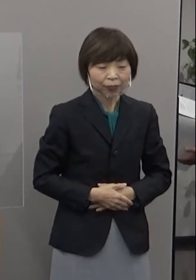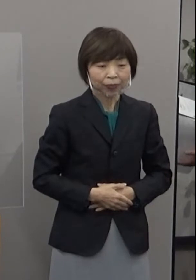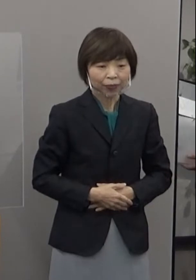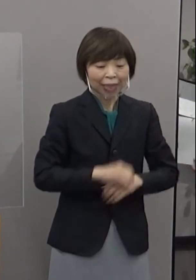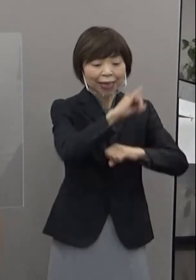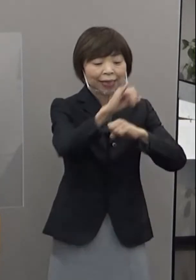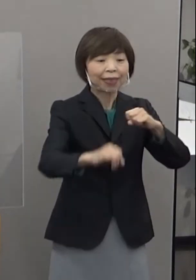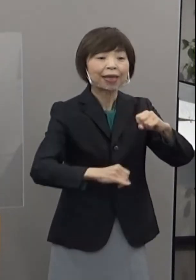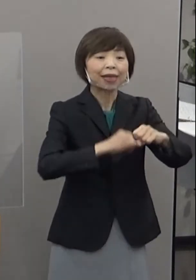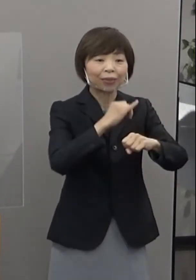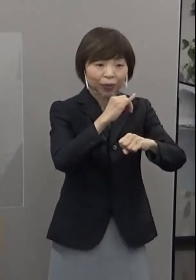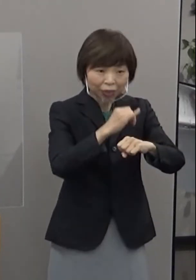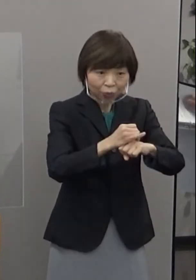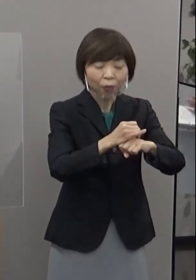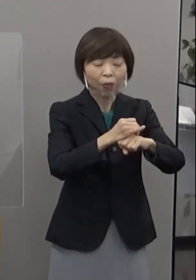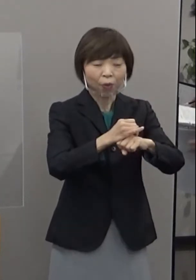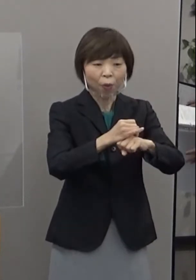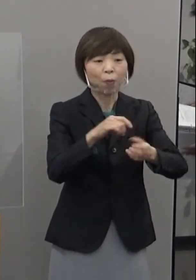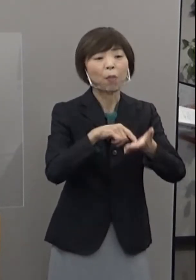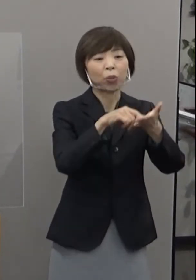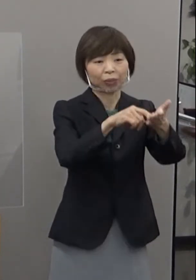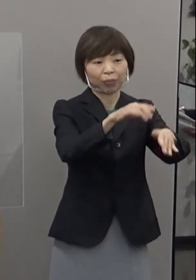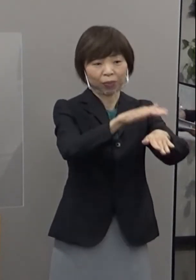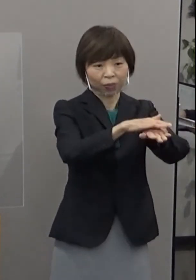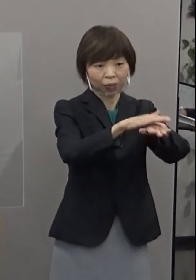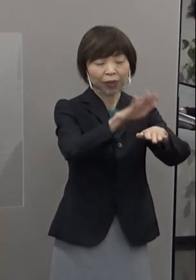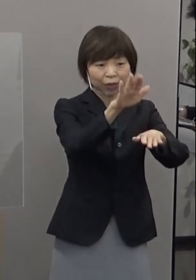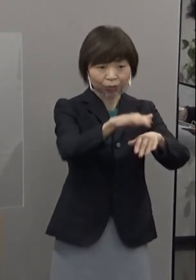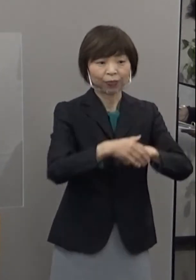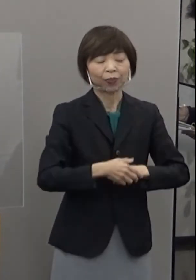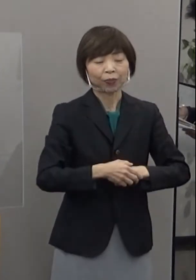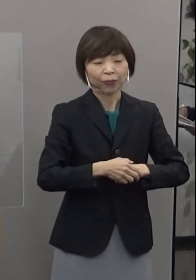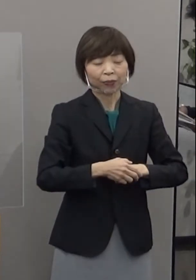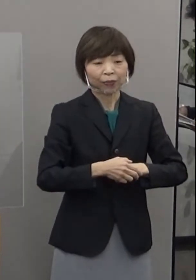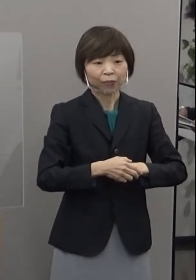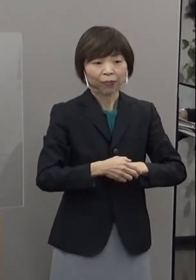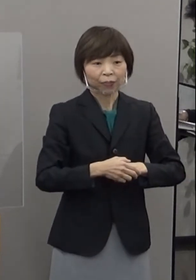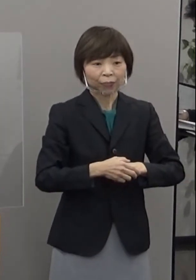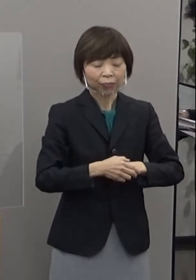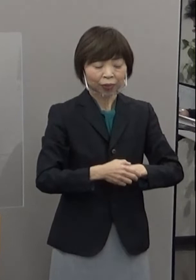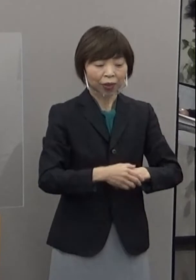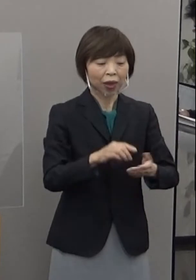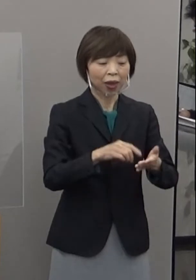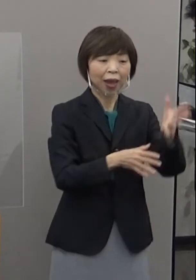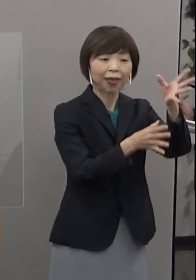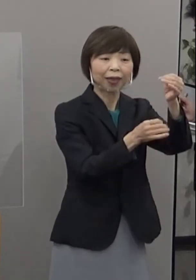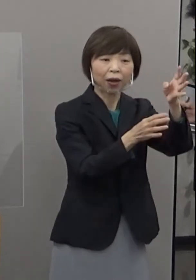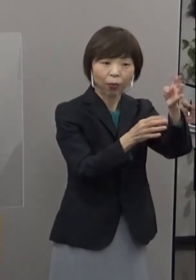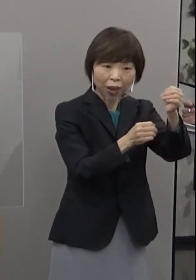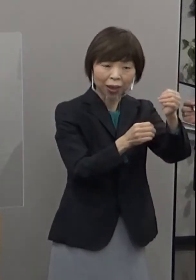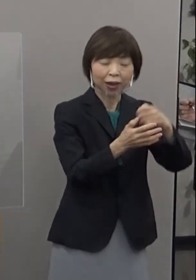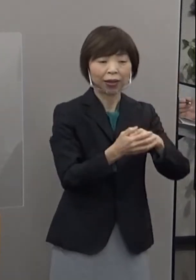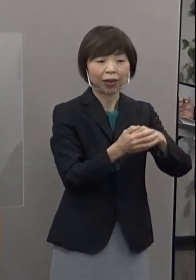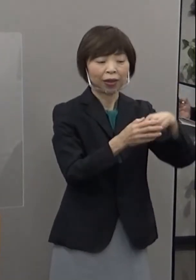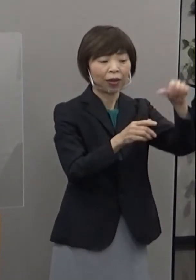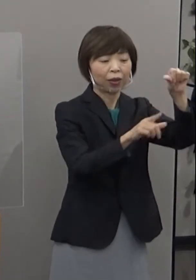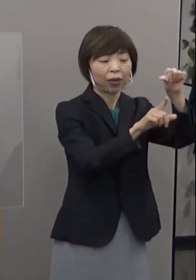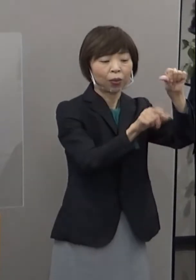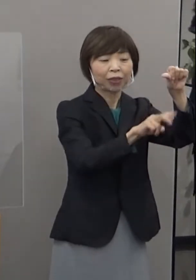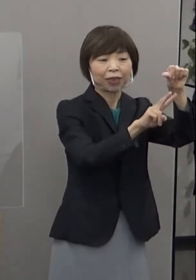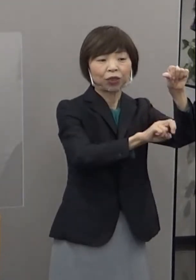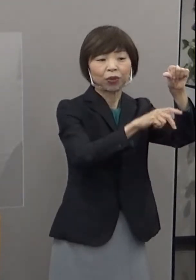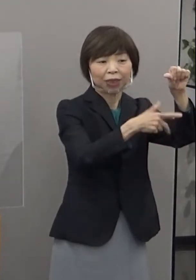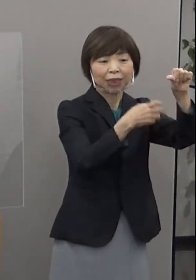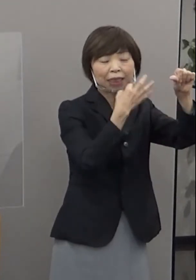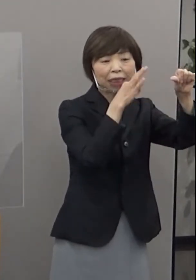インターネットの申し込みとしまして、申し込み期間は5月の27